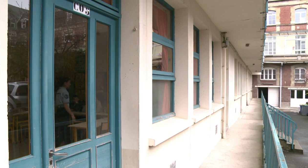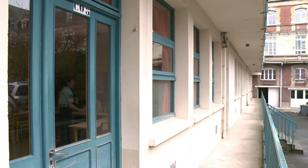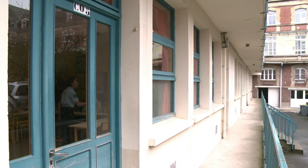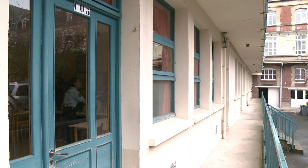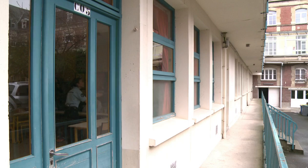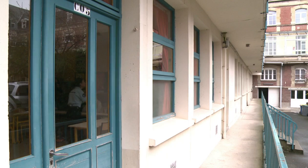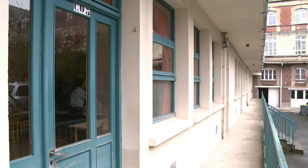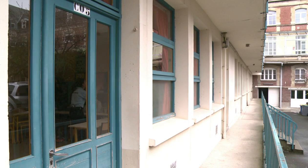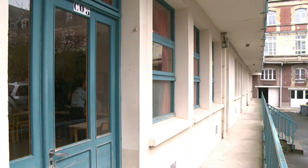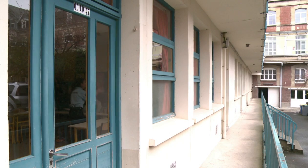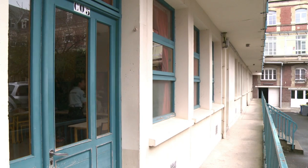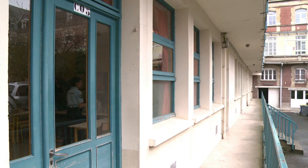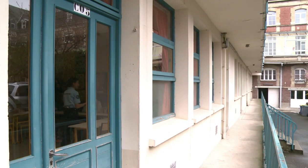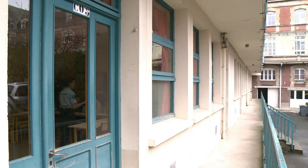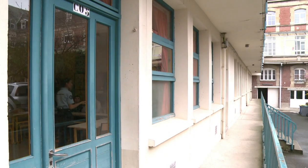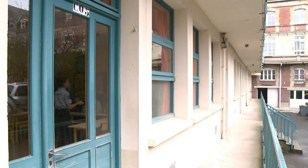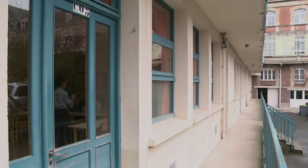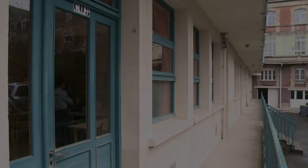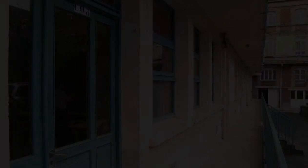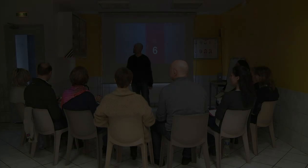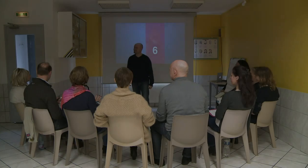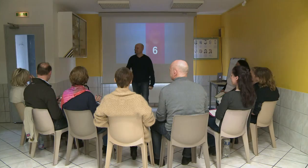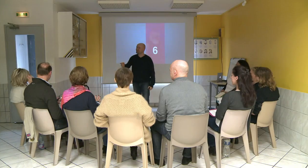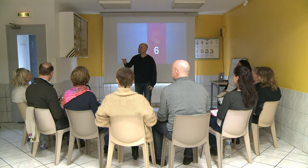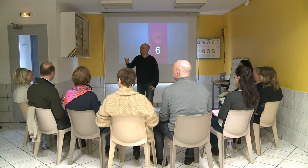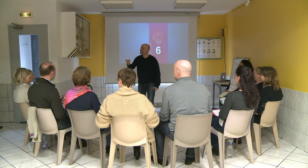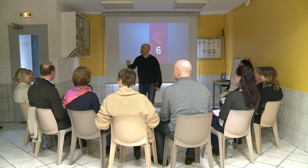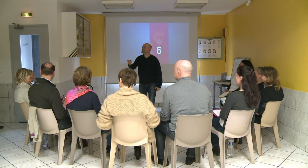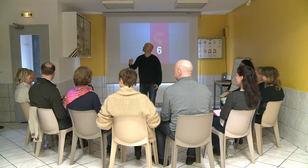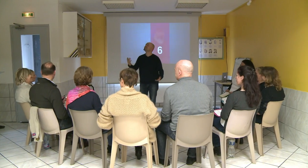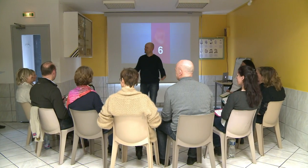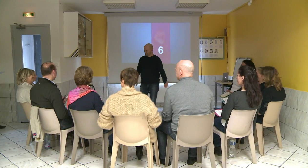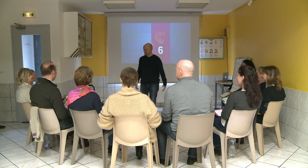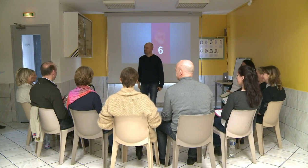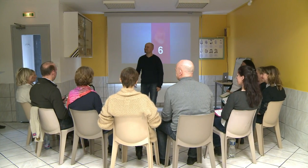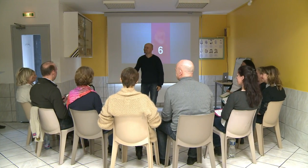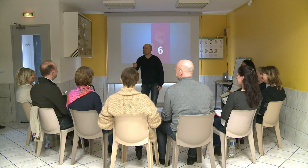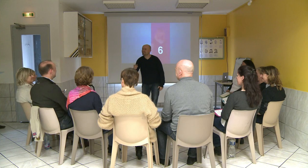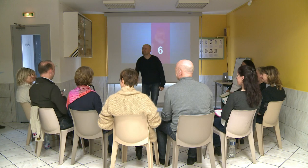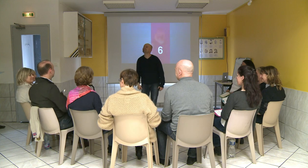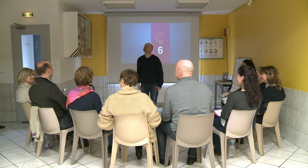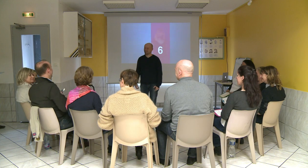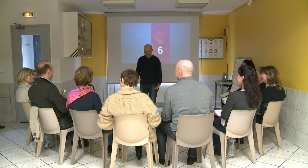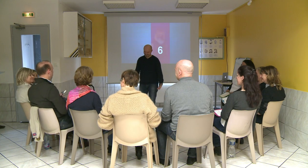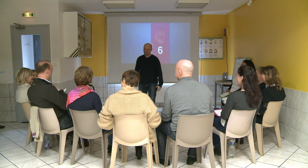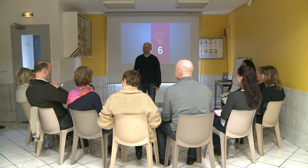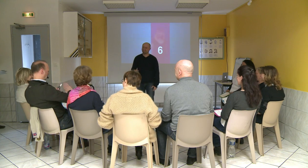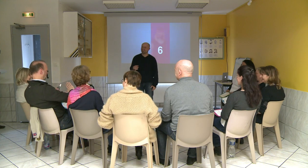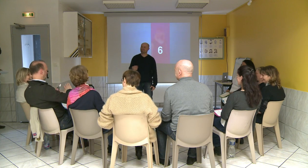L'adjudant Cuvillier a ouvert la voie à ses collègues de brigade. Ils sont 5 actuellement à suivre l'apprentissage en langue des signes. Leur formateur